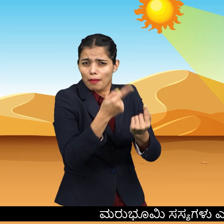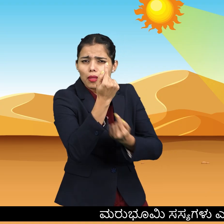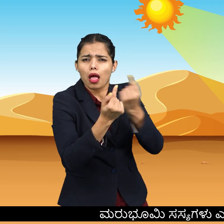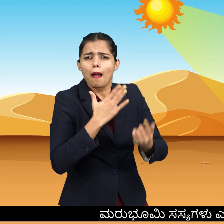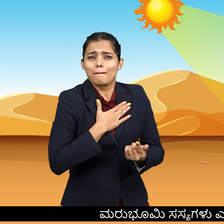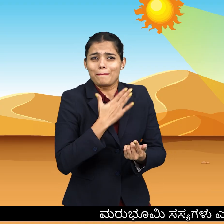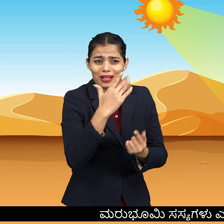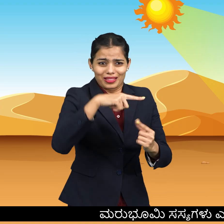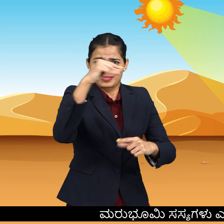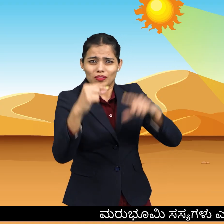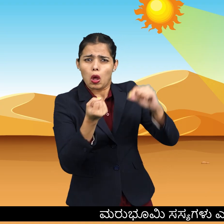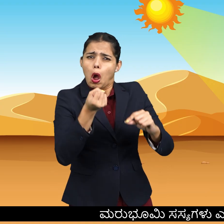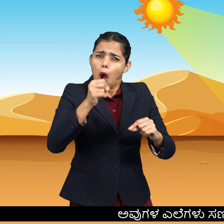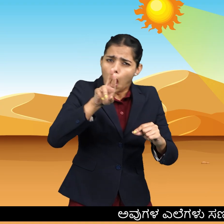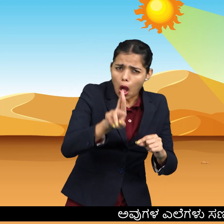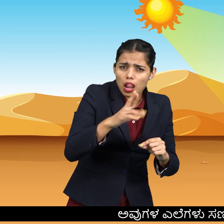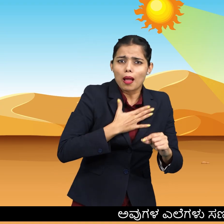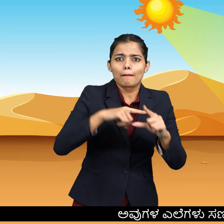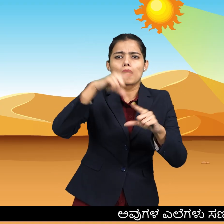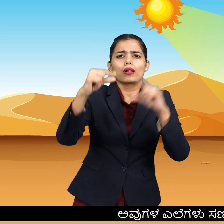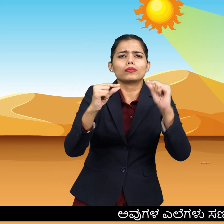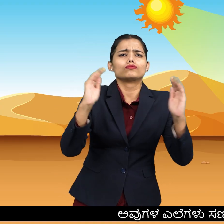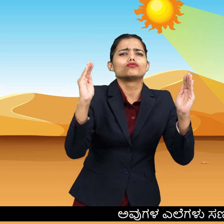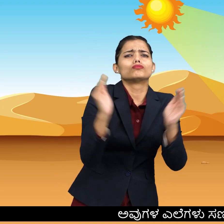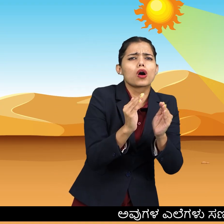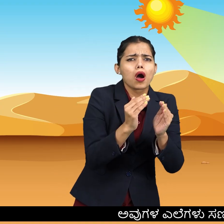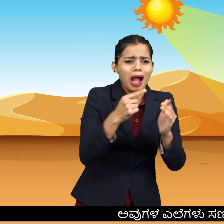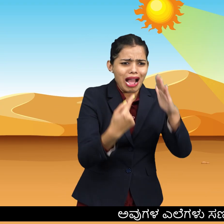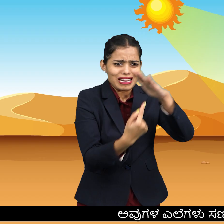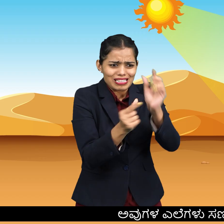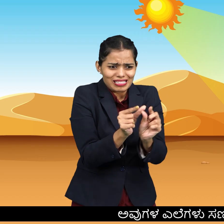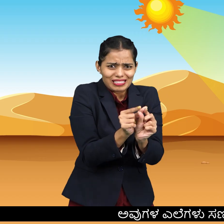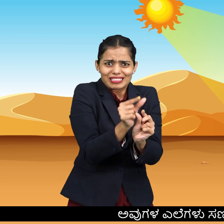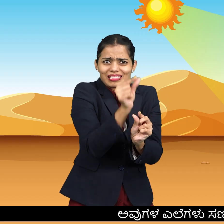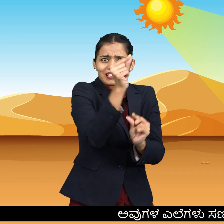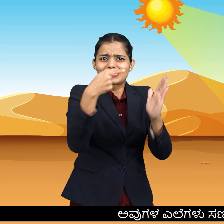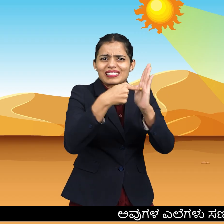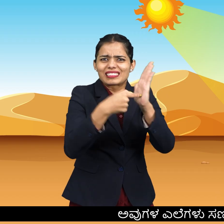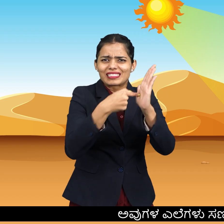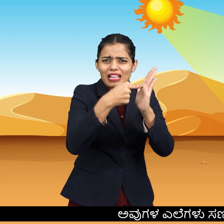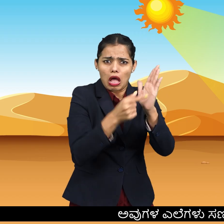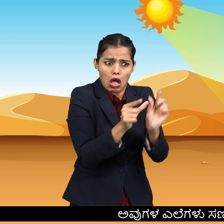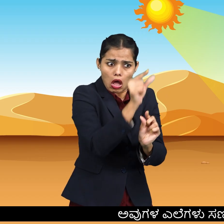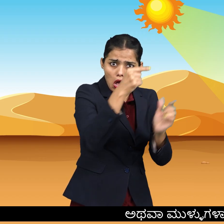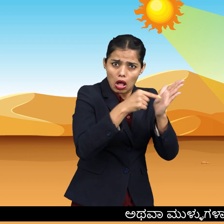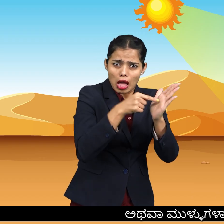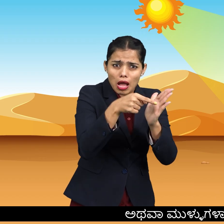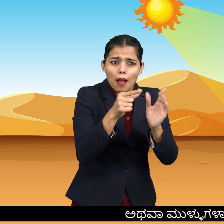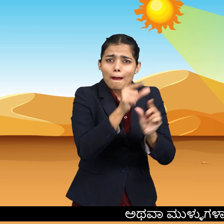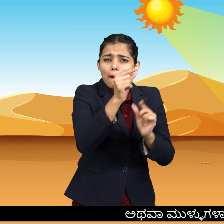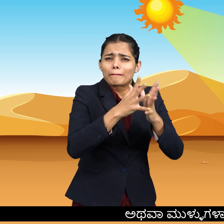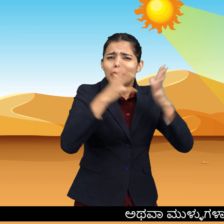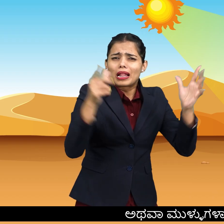ಎಲೆರಹಿತವಾಗಿರುತ್ತವೆ ಅಥವಾ ಅವುಗಳ ಎಲೆಗಳು ಸಣ್ಣ ಸೂಜಿಗಳಂತೆ ಇರುತ್ತವೆ